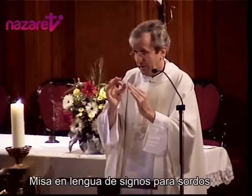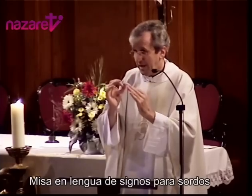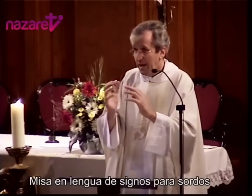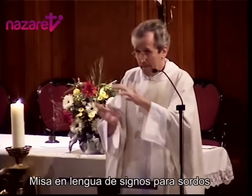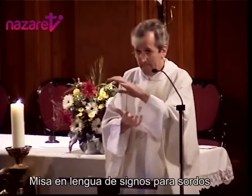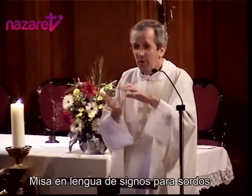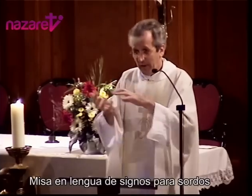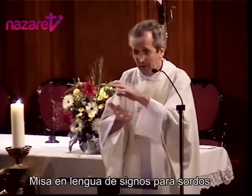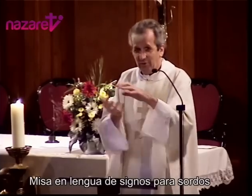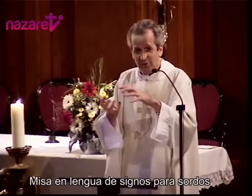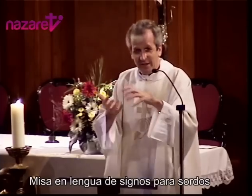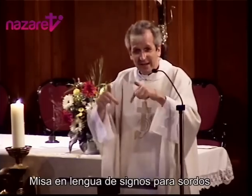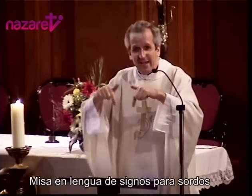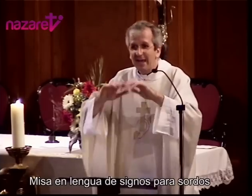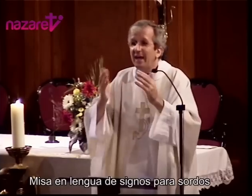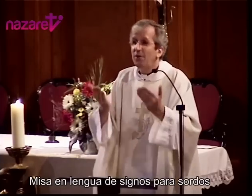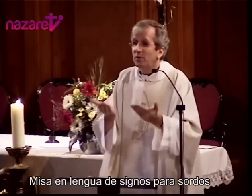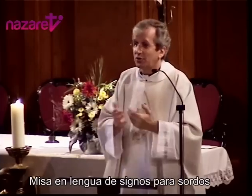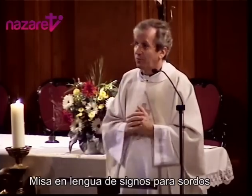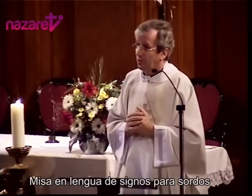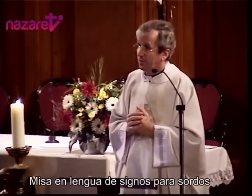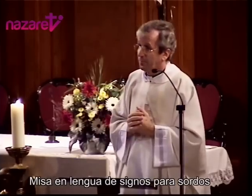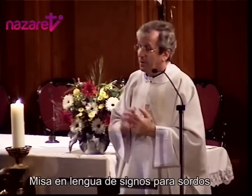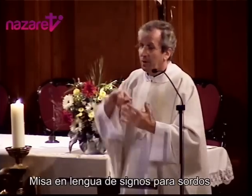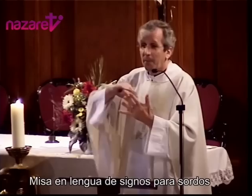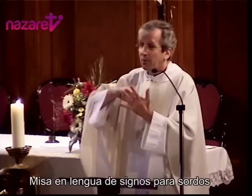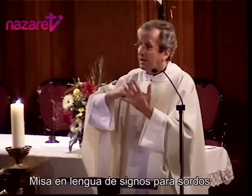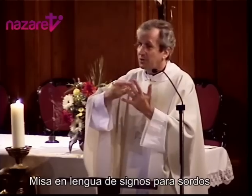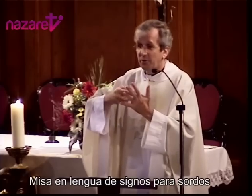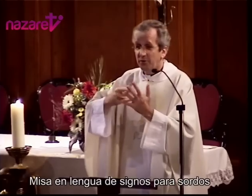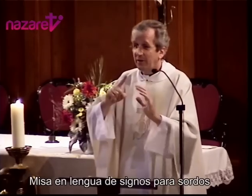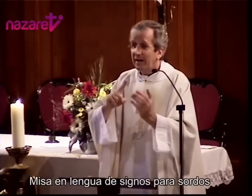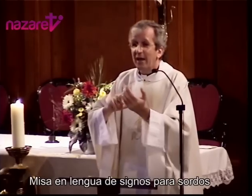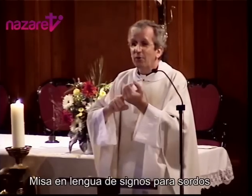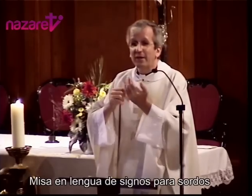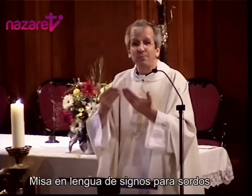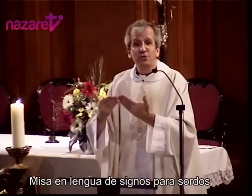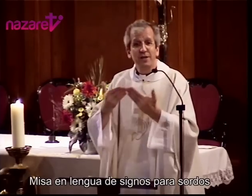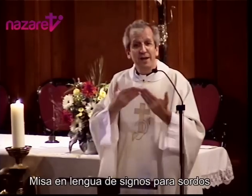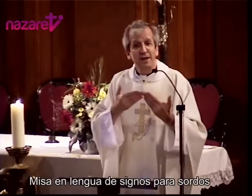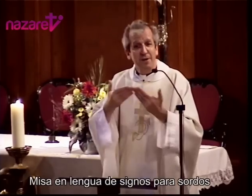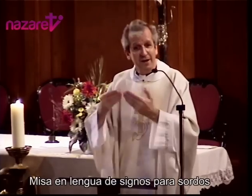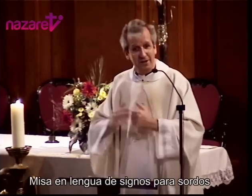violentos que hay en nuestro mundo. Pues la solución la encontramos en el Evangelio.